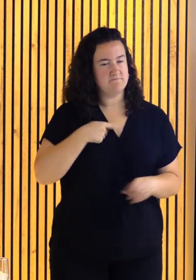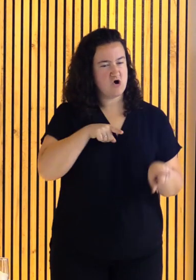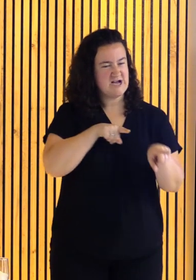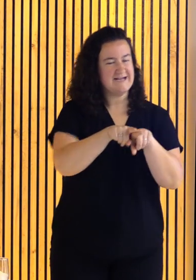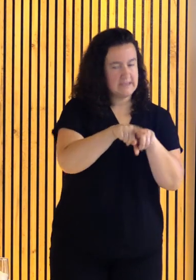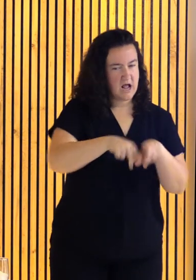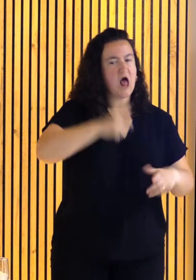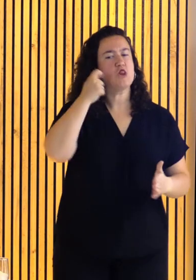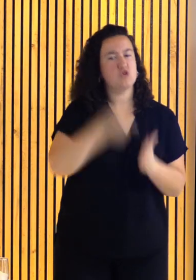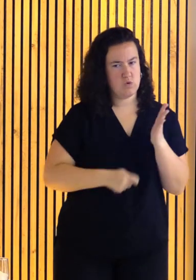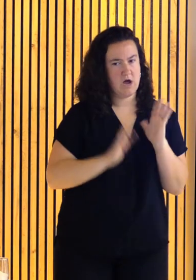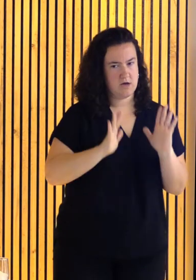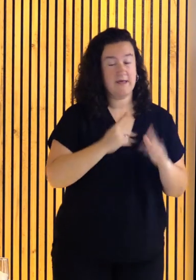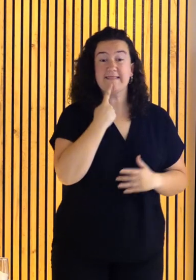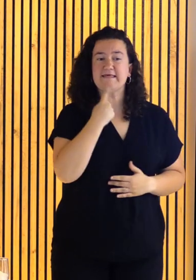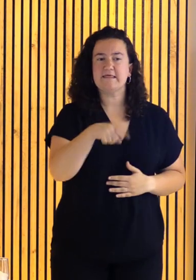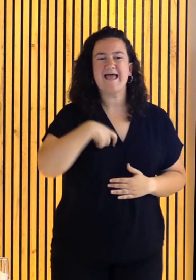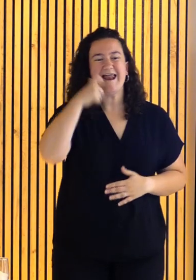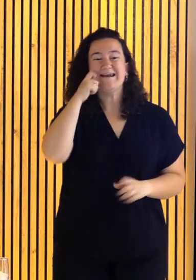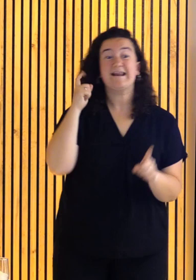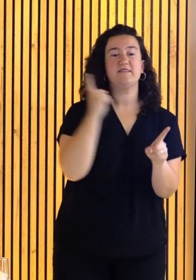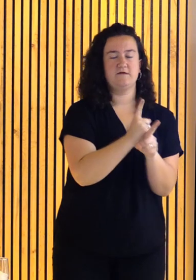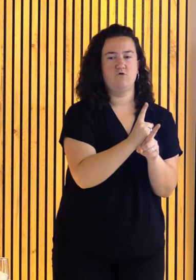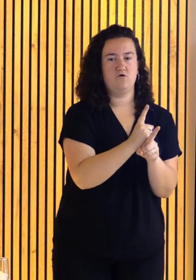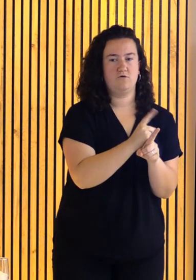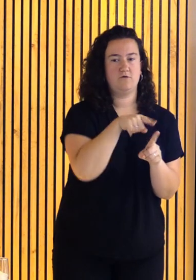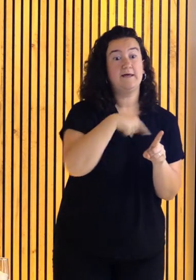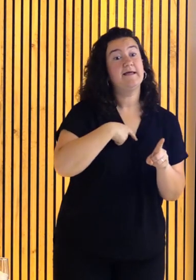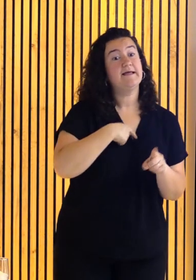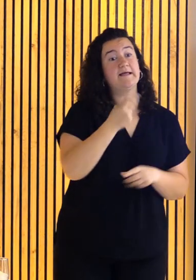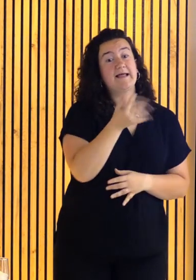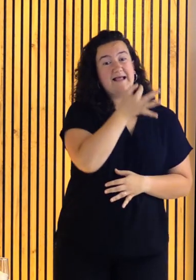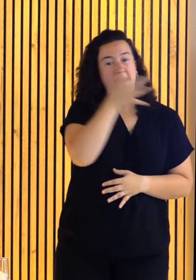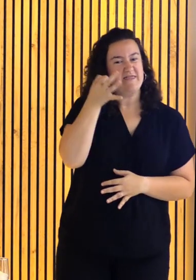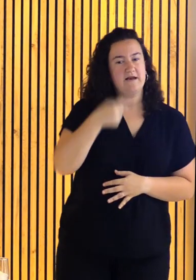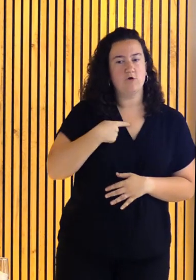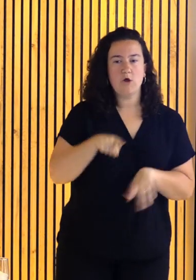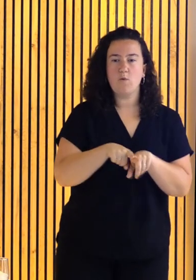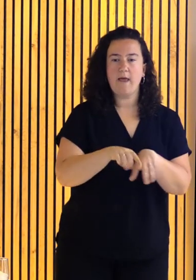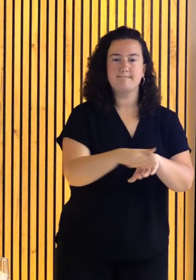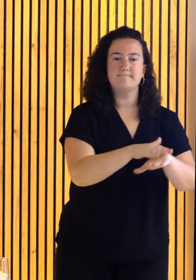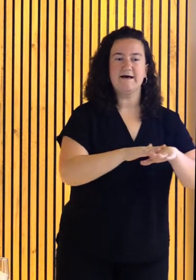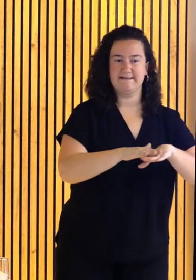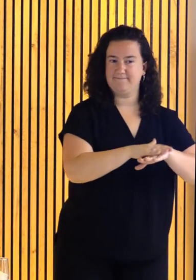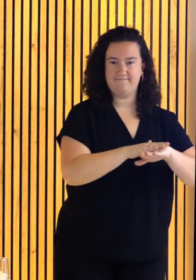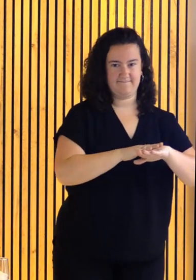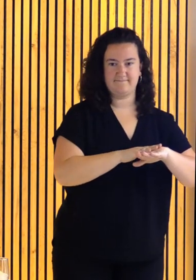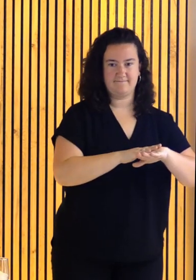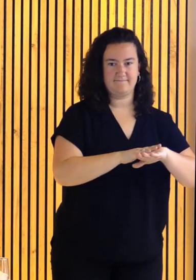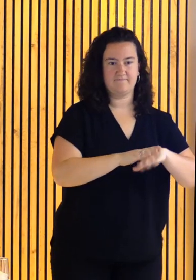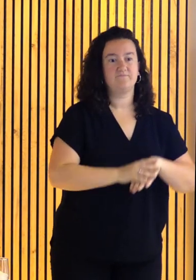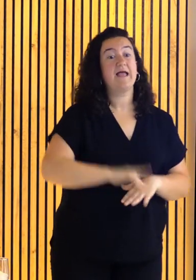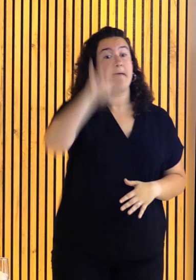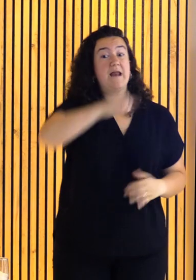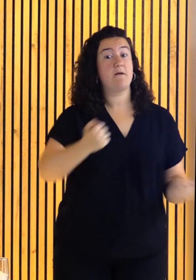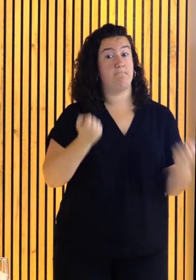Eta dio arrazismoa dela kapitalismo horren plazenta. Black Power,